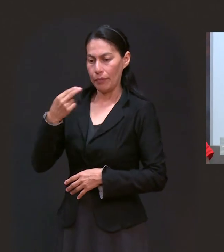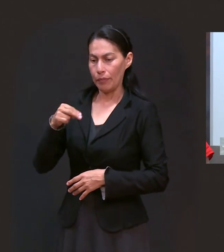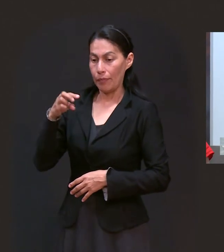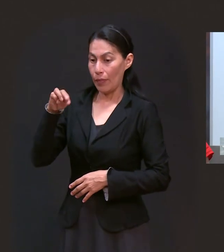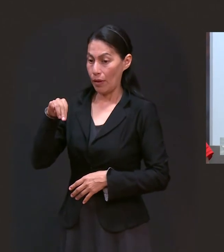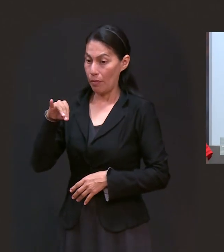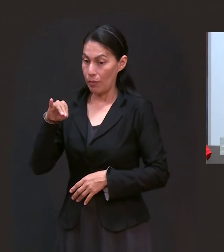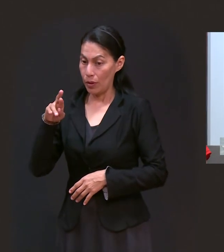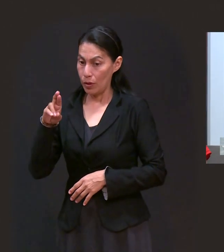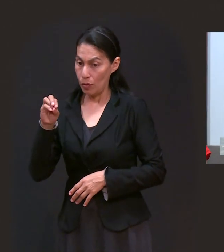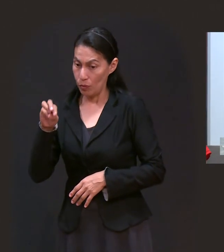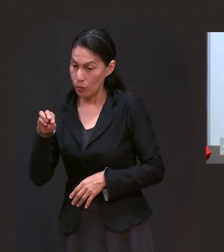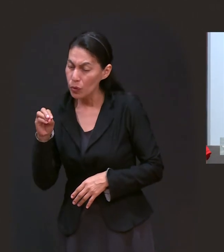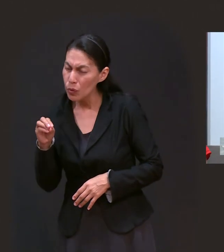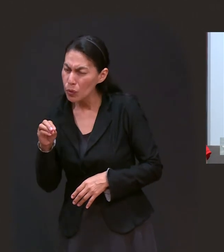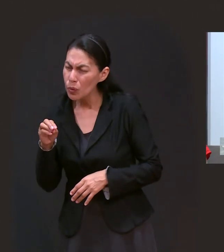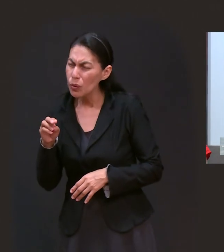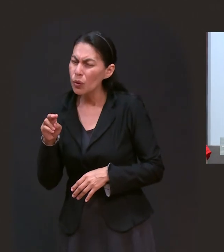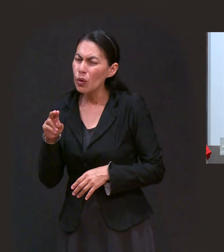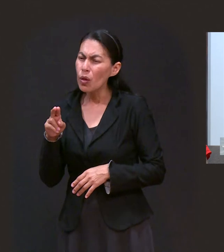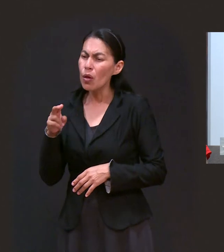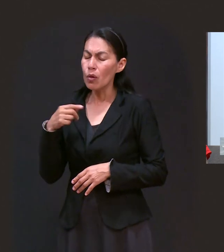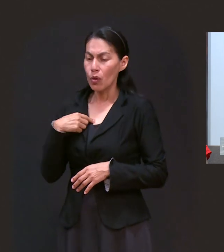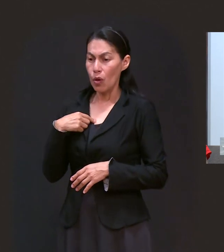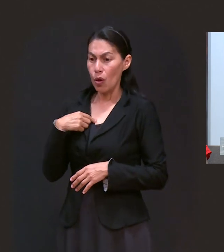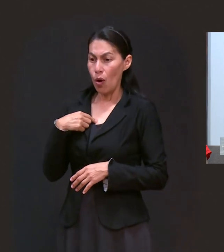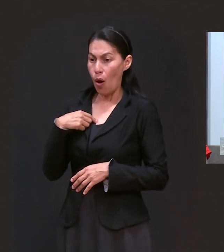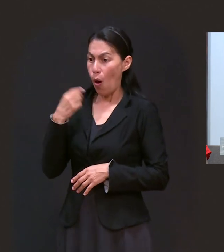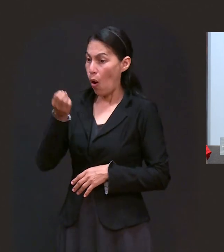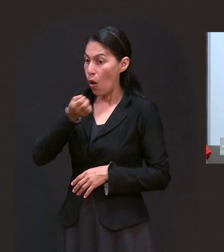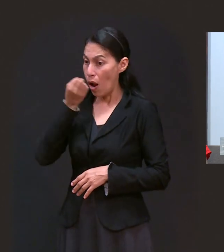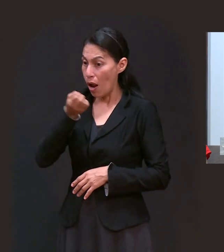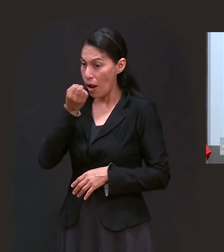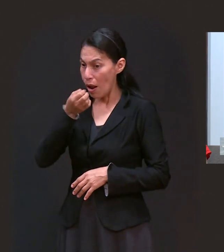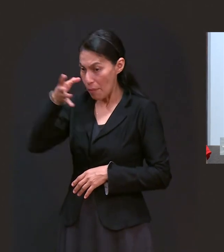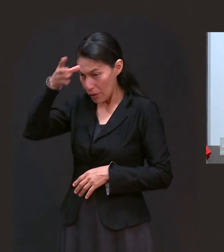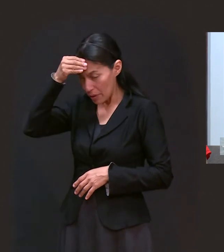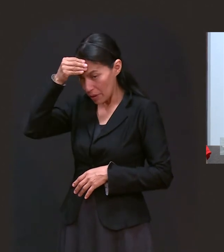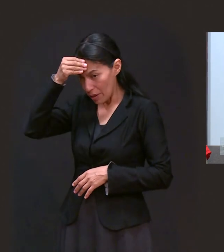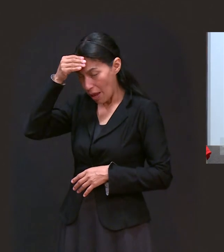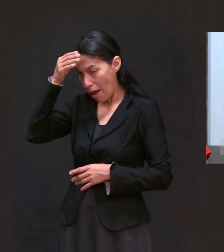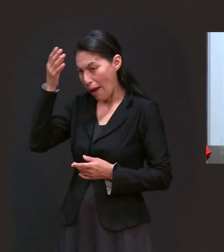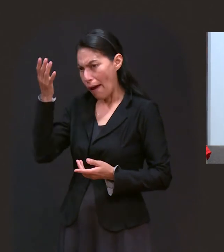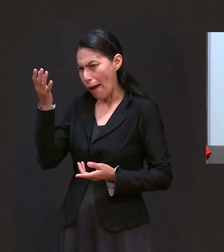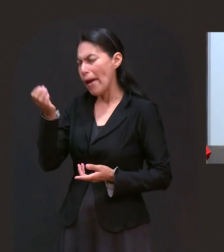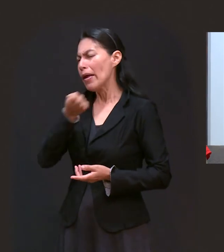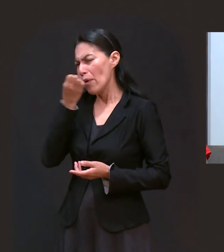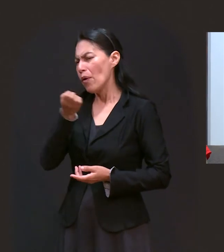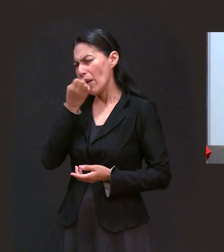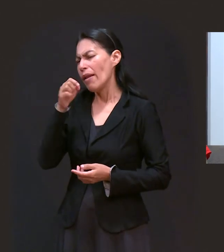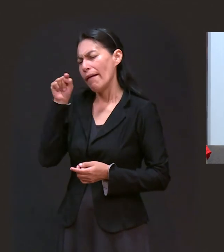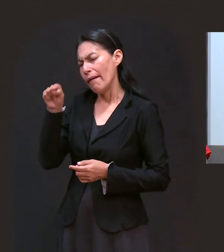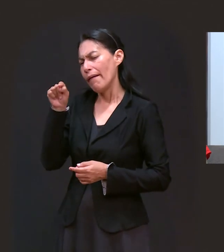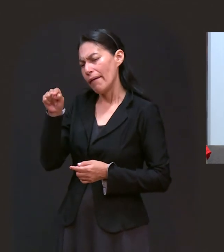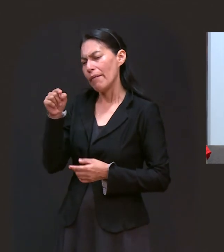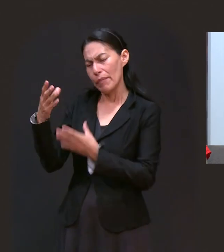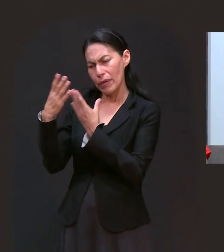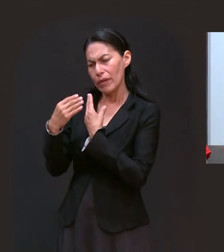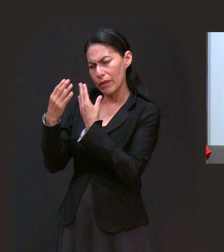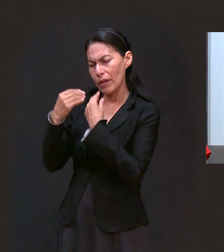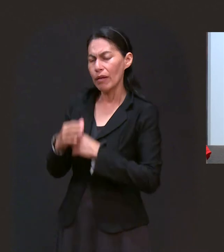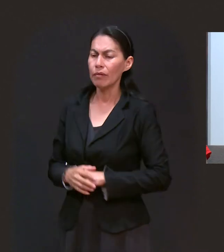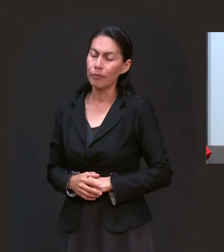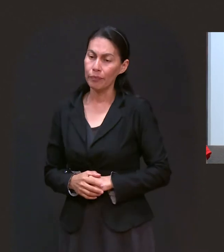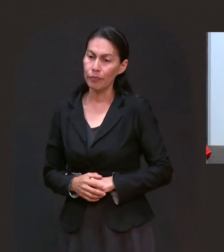ileso en japonés y aprendí a orar en la escuela en la escuela y